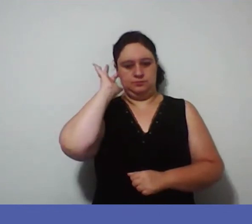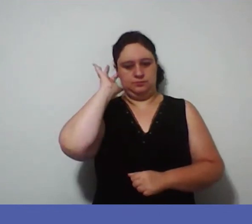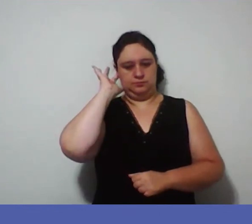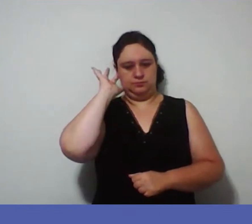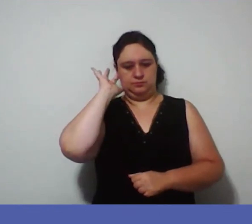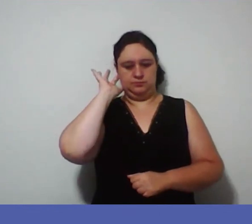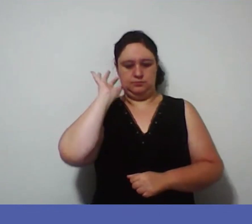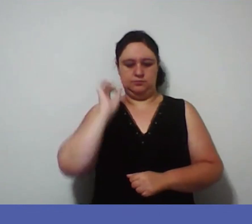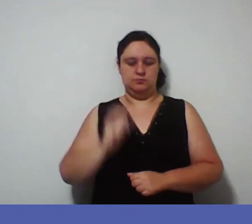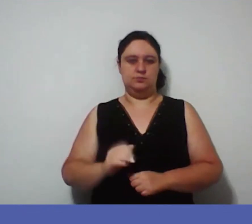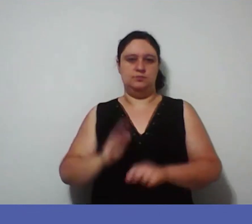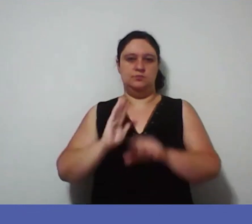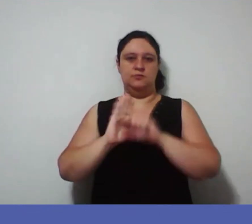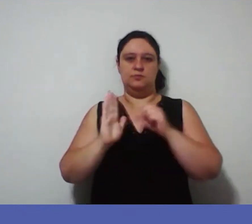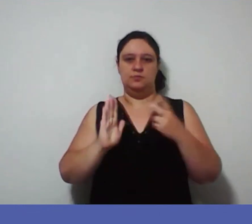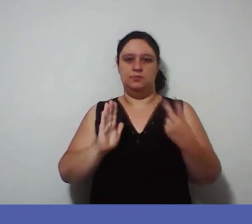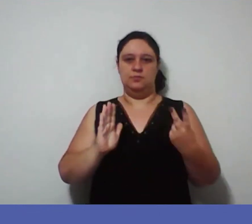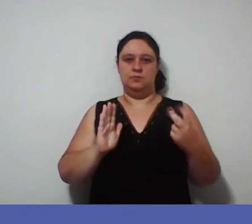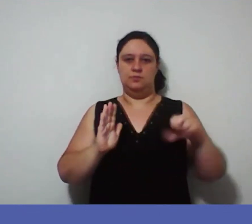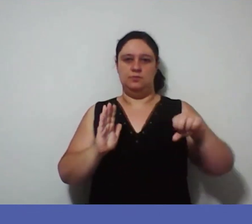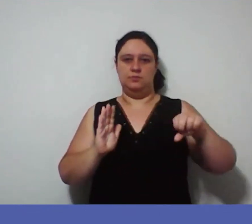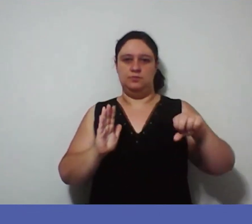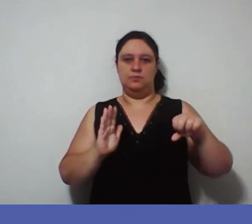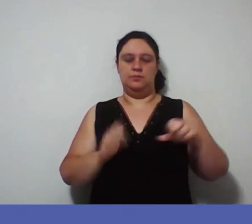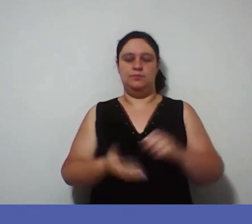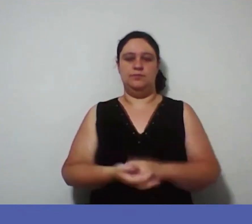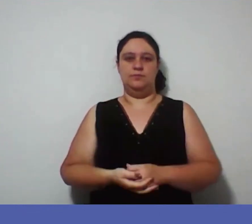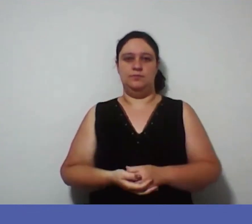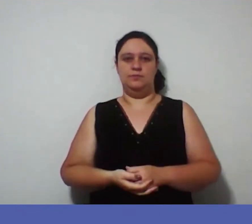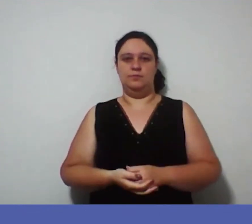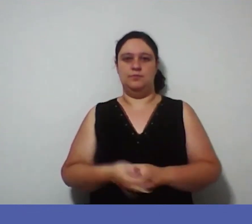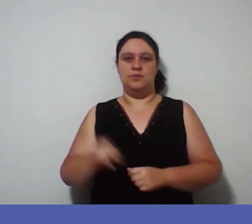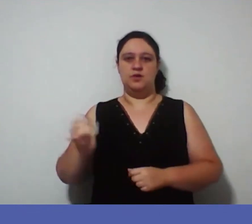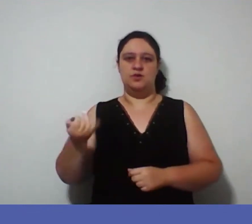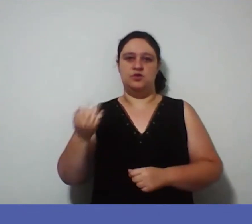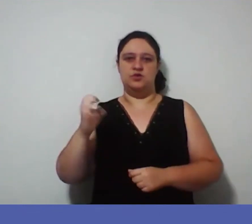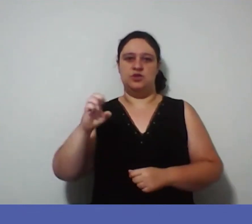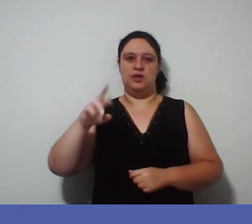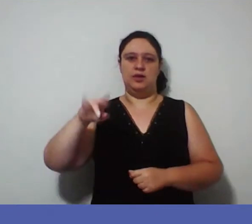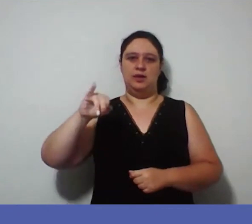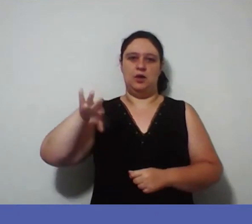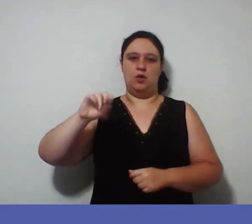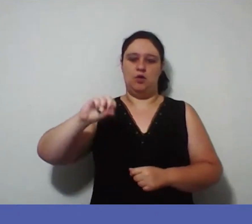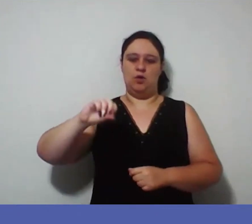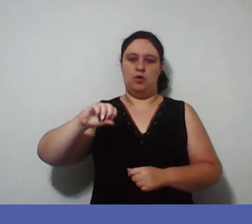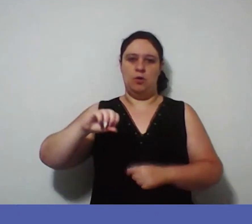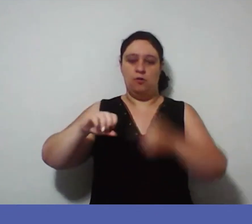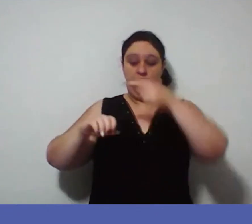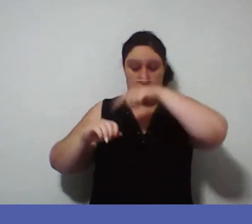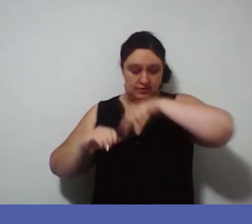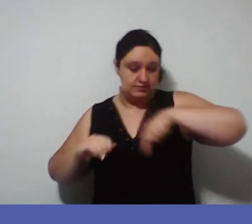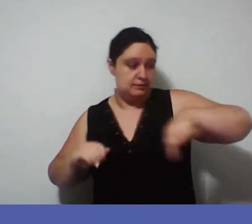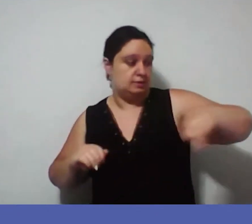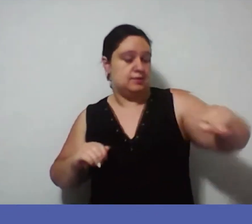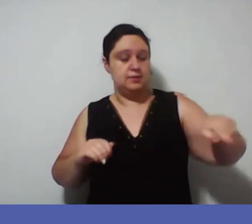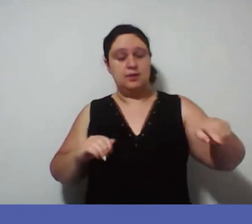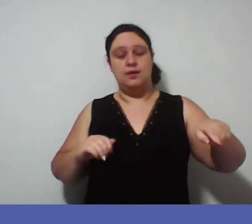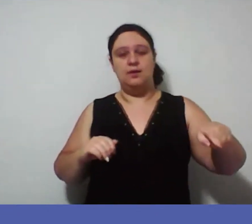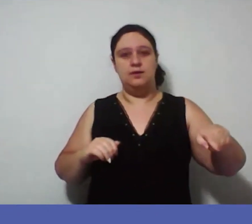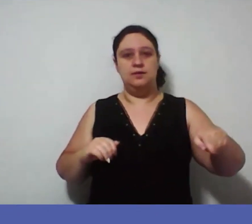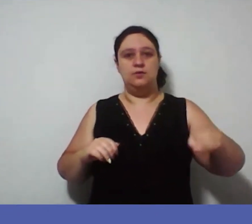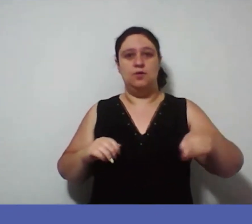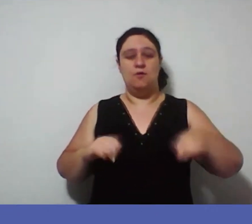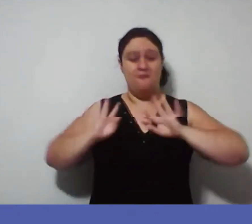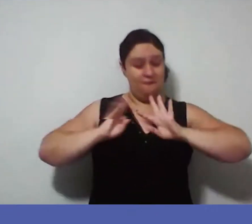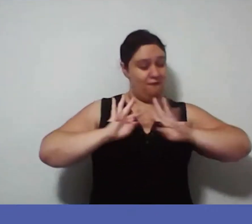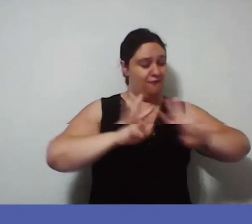Versículo 29. Saindo eles de Jericó, uma grande multidão acompanhava, e eis que 2 cegos assentados à beira do caminho, tendo ouvido que